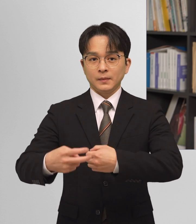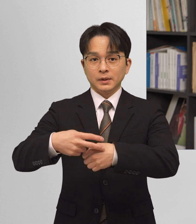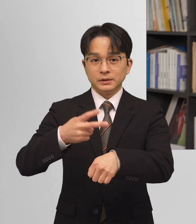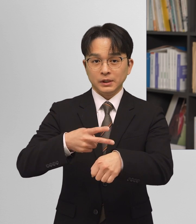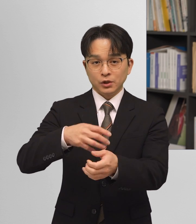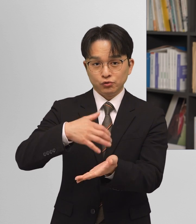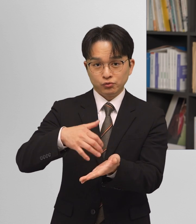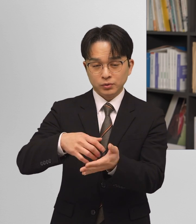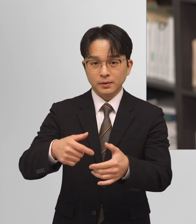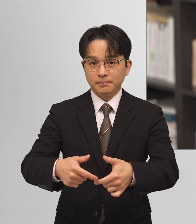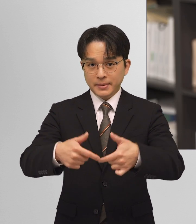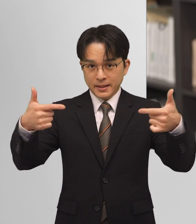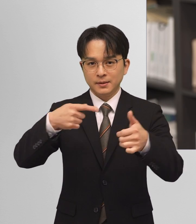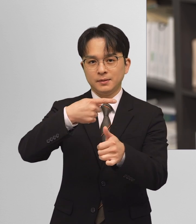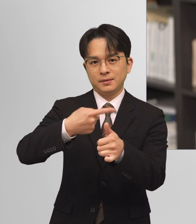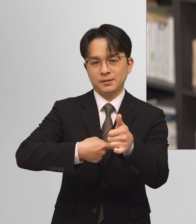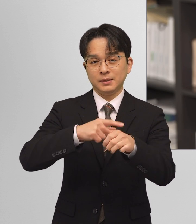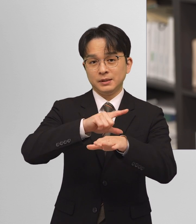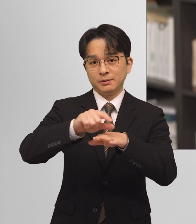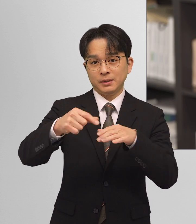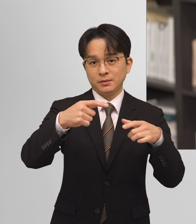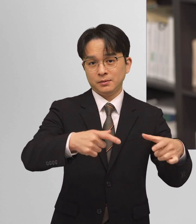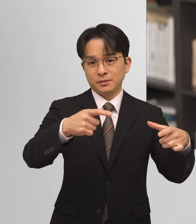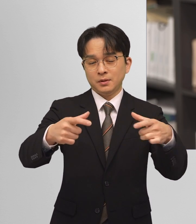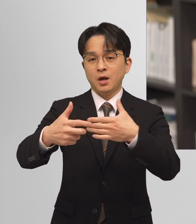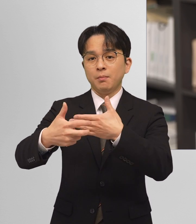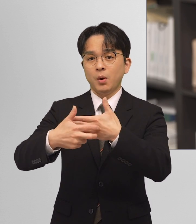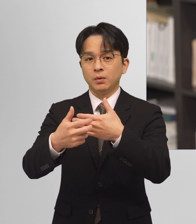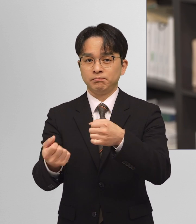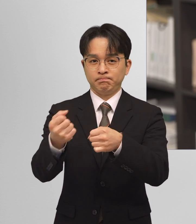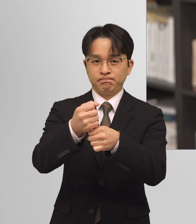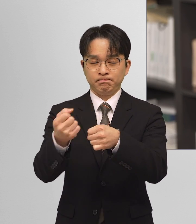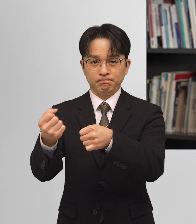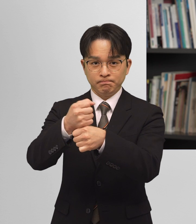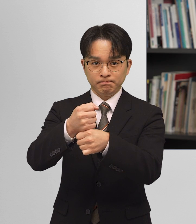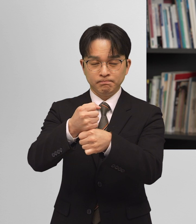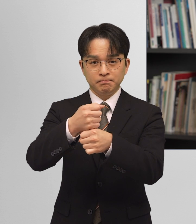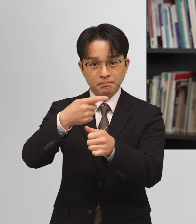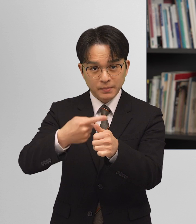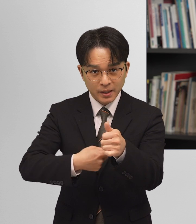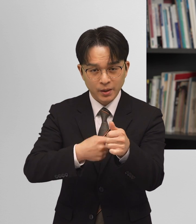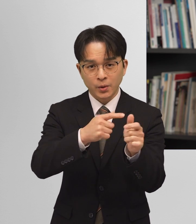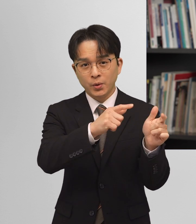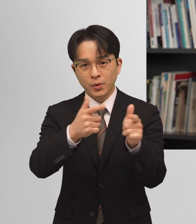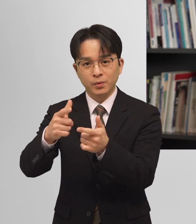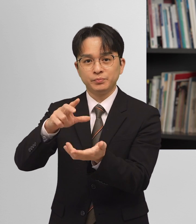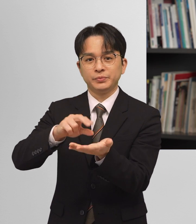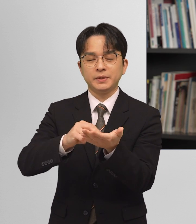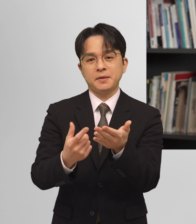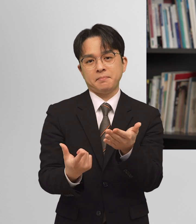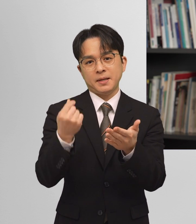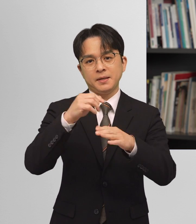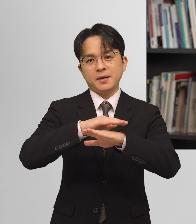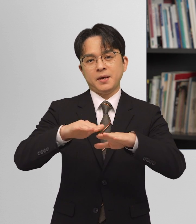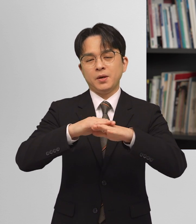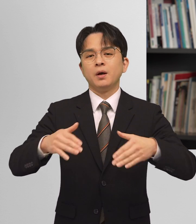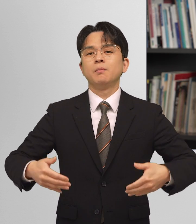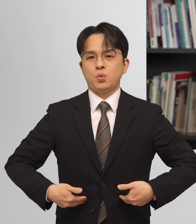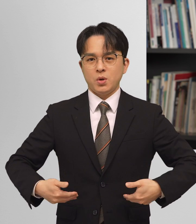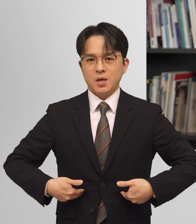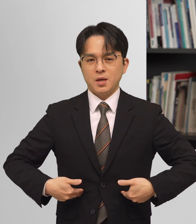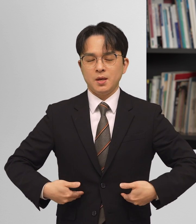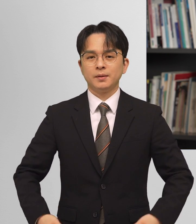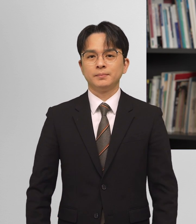의대 정원 확대를 통해서 그동안 나타났던 지역 의료 붕괴의 문제라든지 필수 의료의 문제들을 신속하게 해결하는 것이 좀